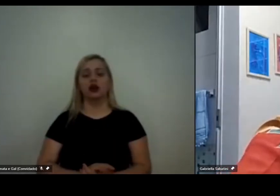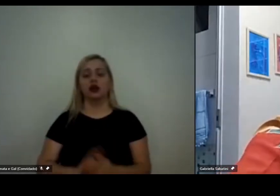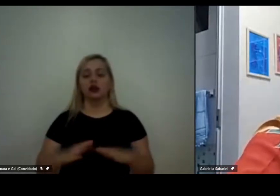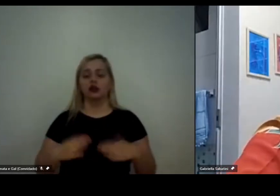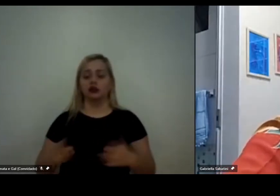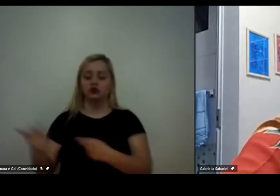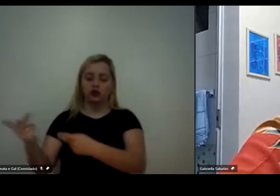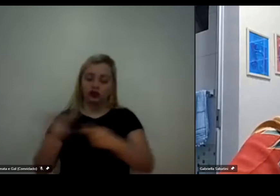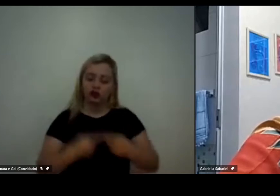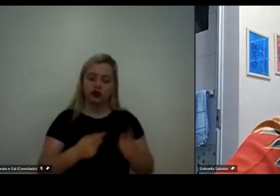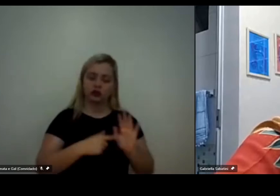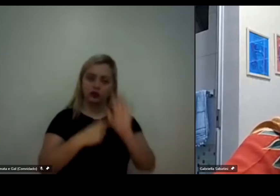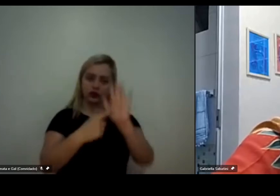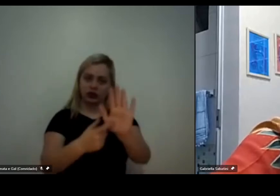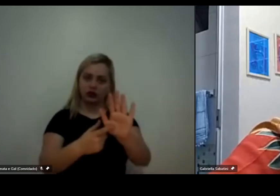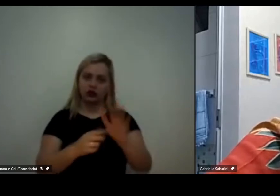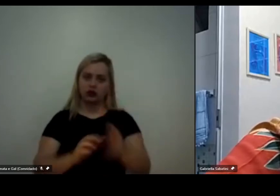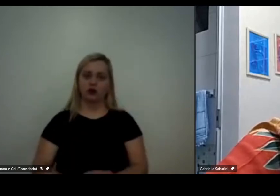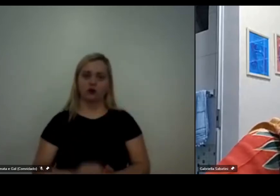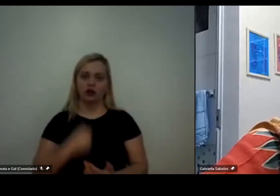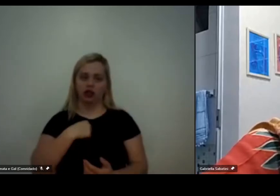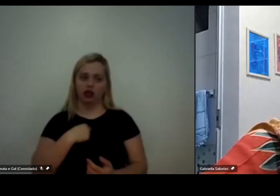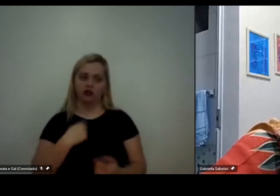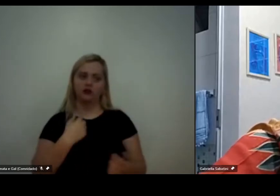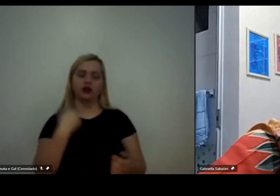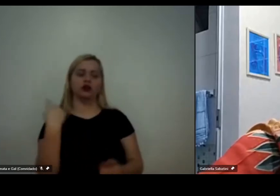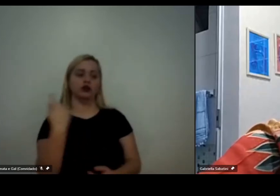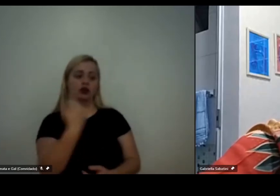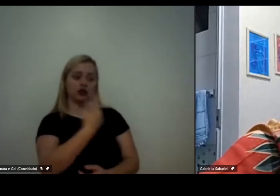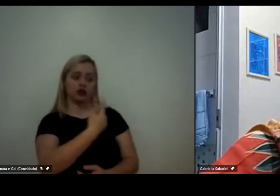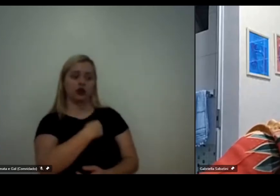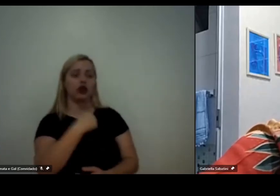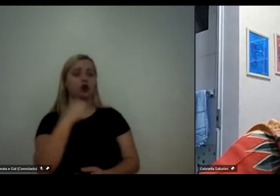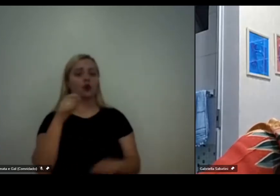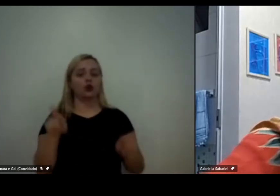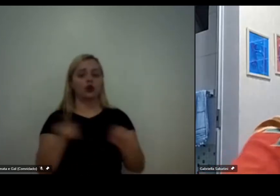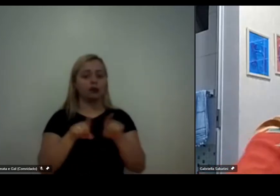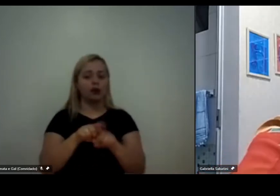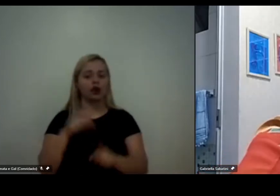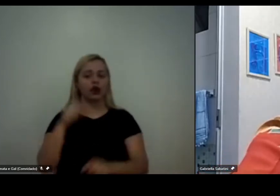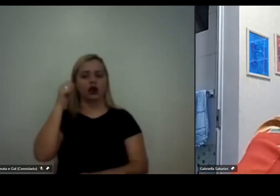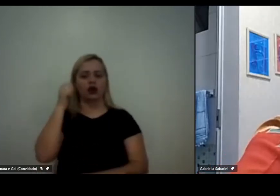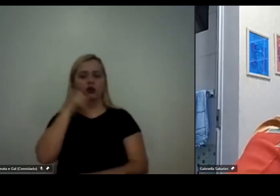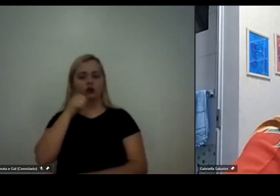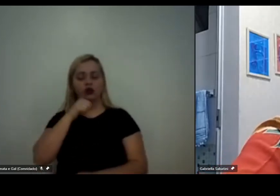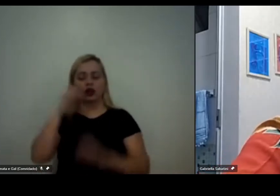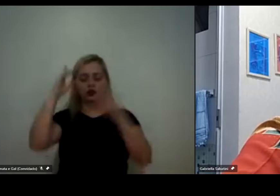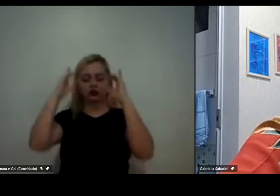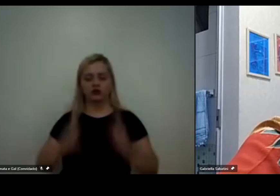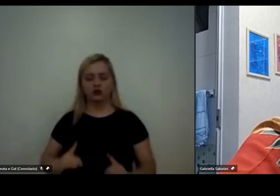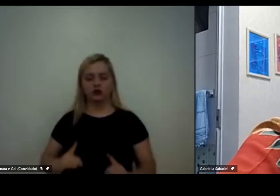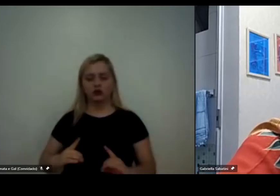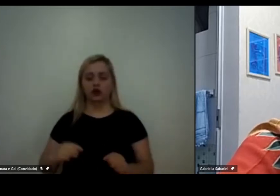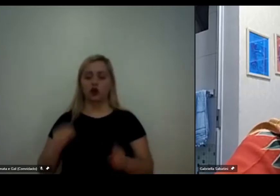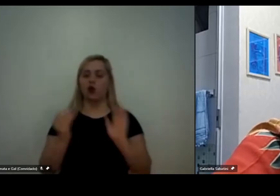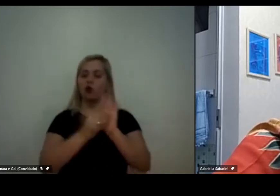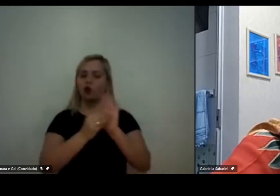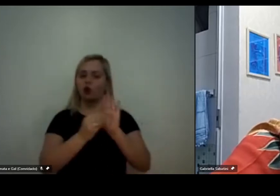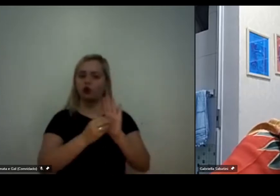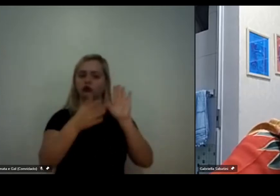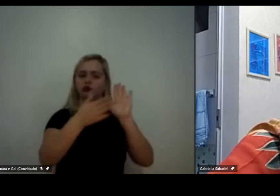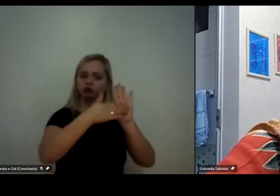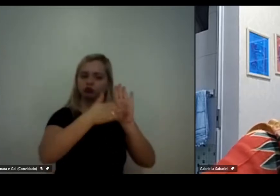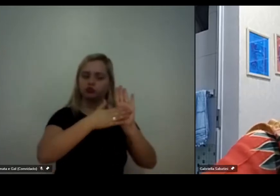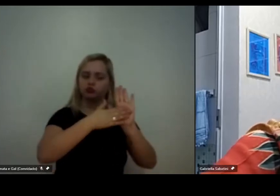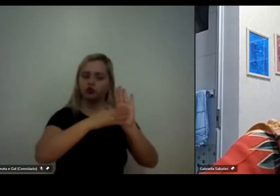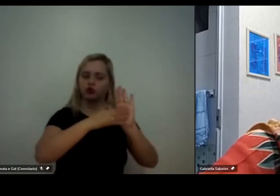essa apresentação, através de mim e das outras mulheres com deficiência, nos colocam em papéis diversos.